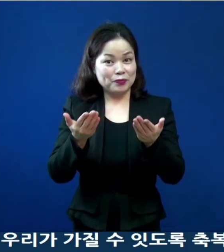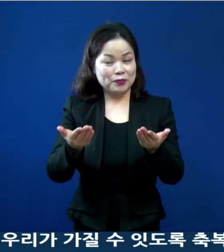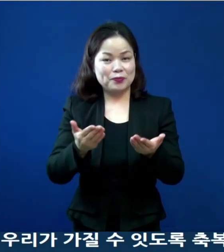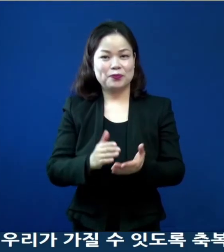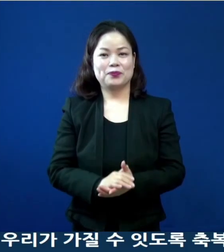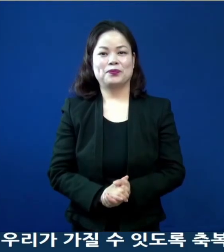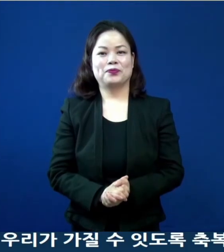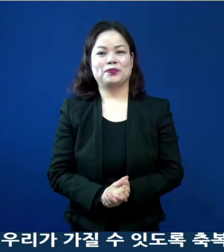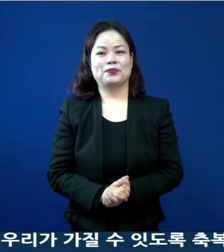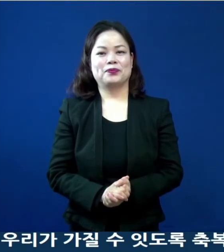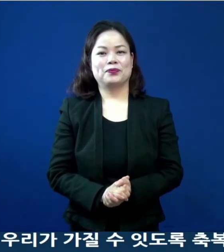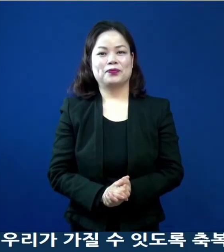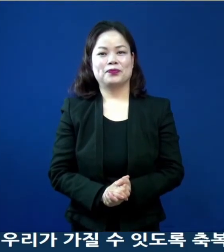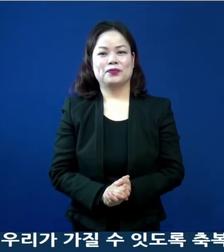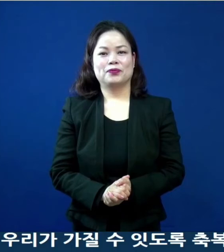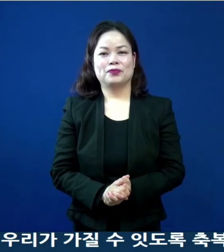맺겠습니다.